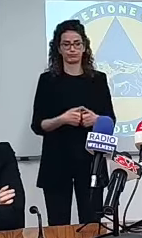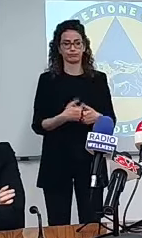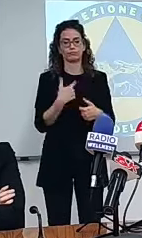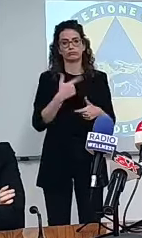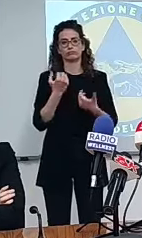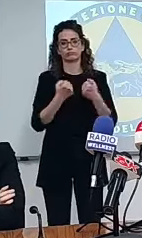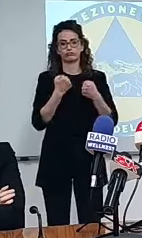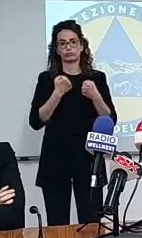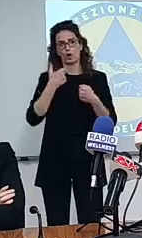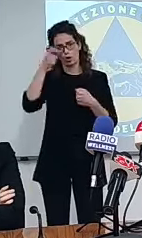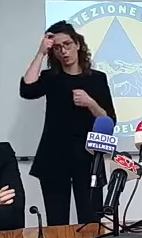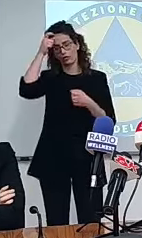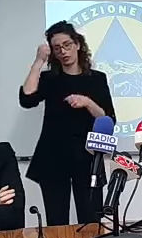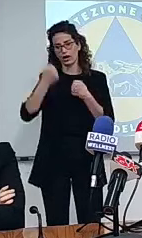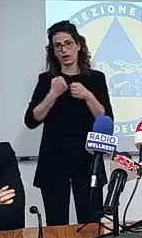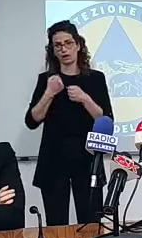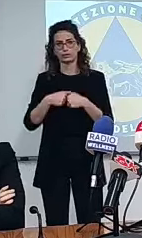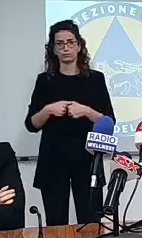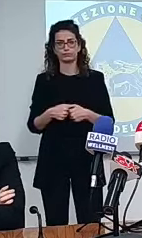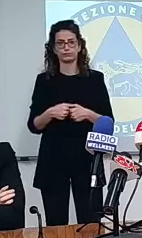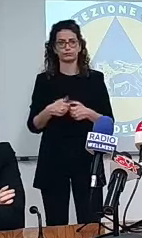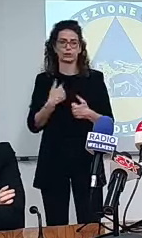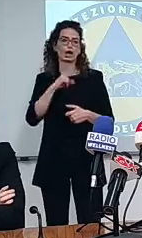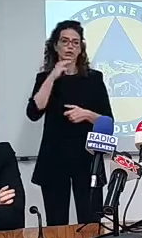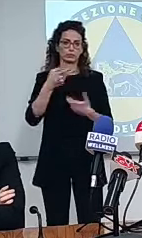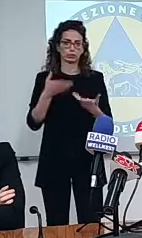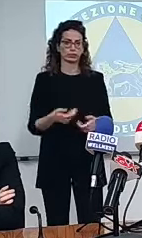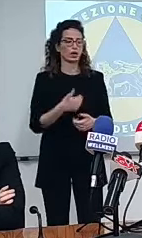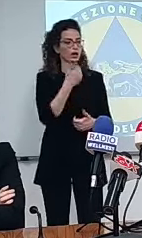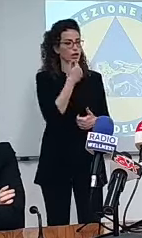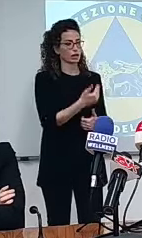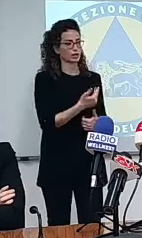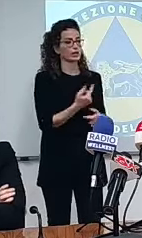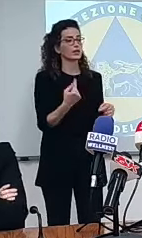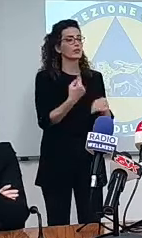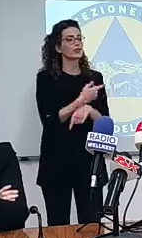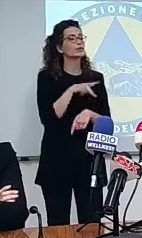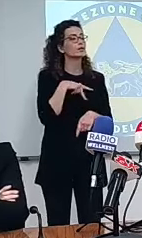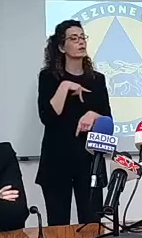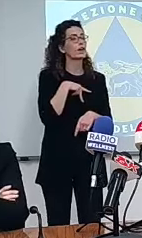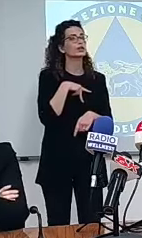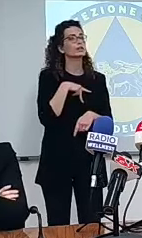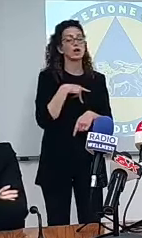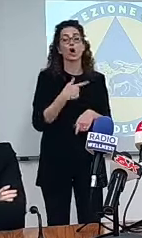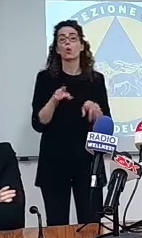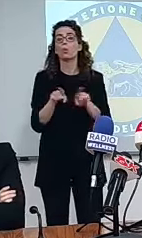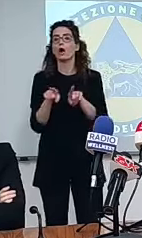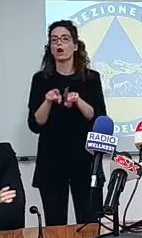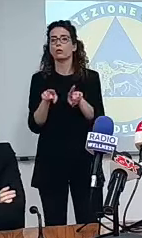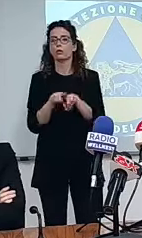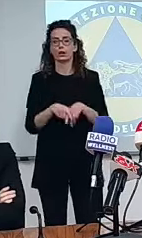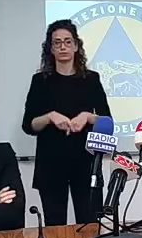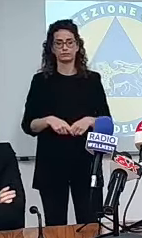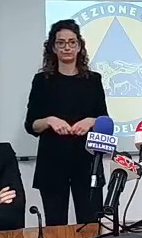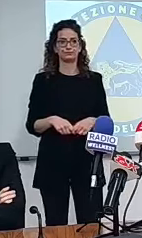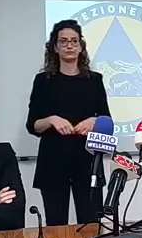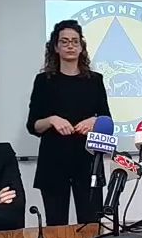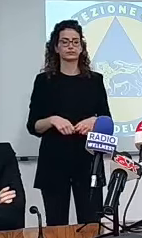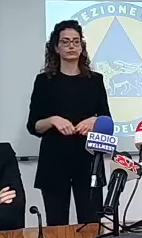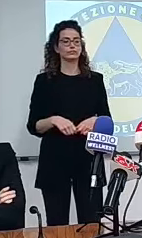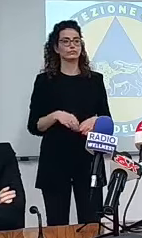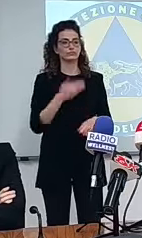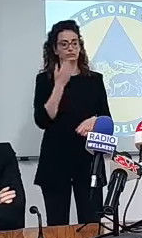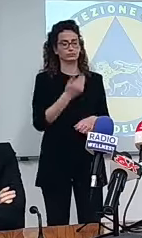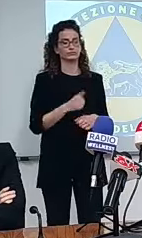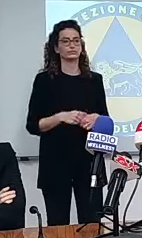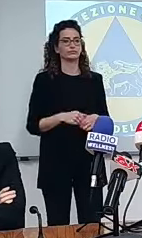anche rispetto al governo rispetto a questo, questa è la, la risposta. Grazie. E per i privati invece? Sì, lo stesso. Grazie. Poi